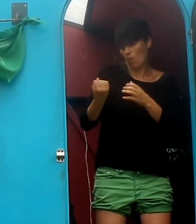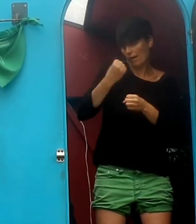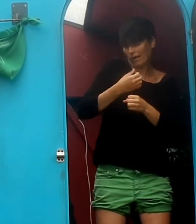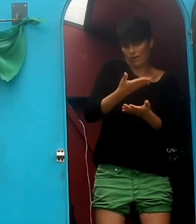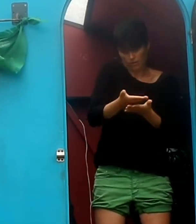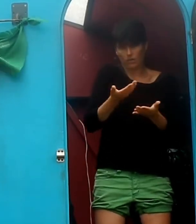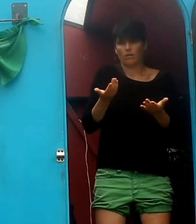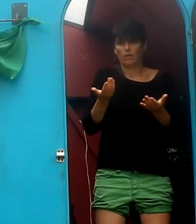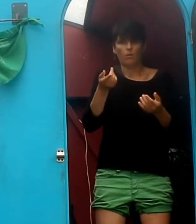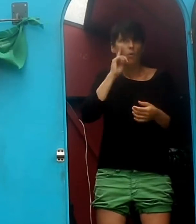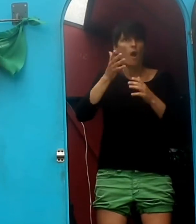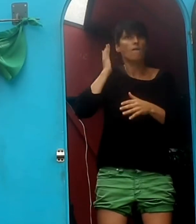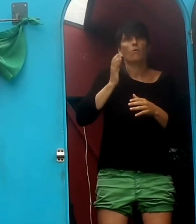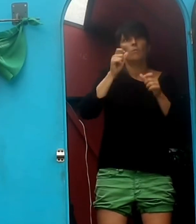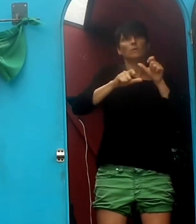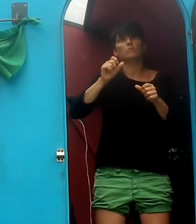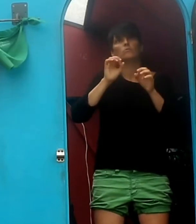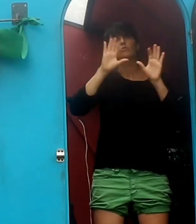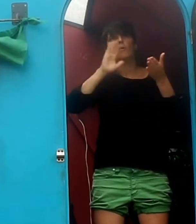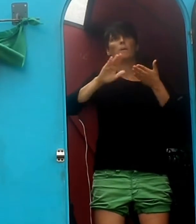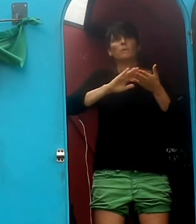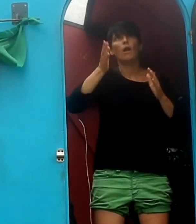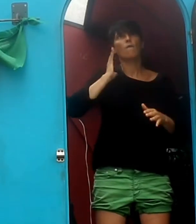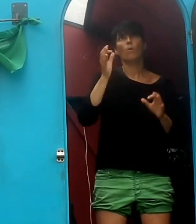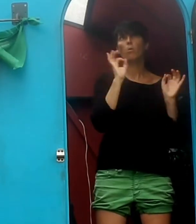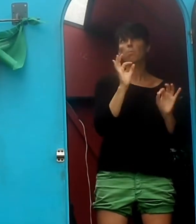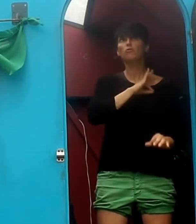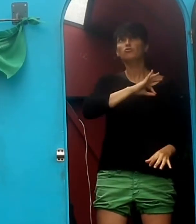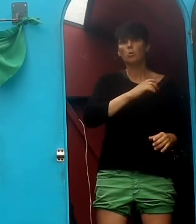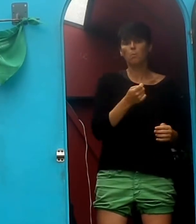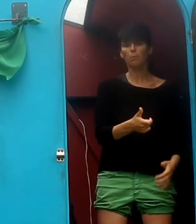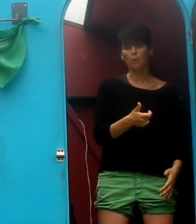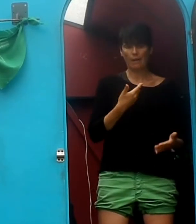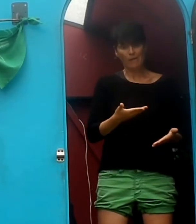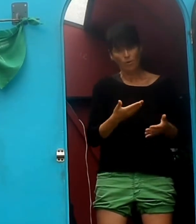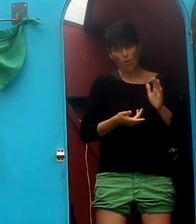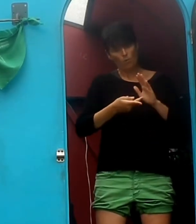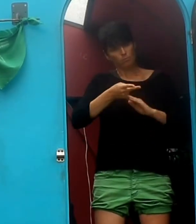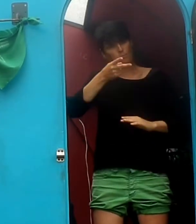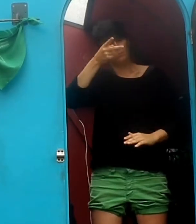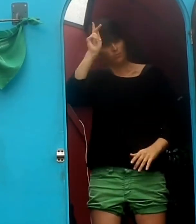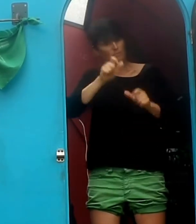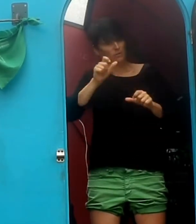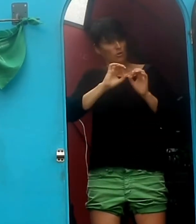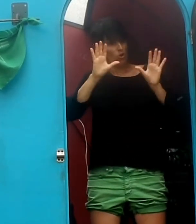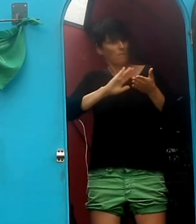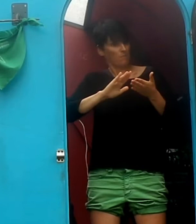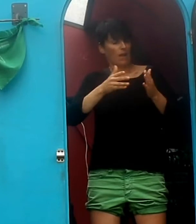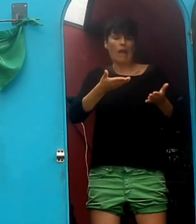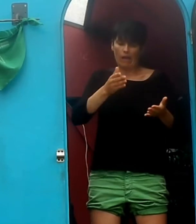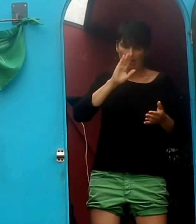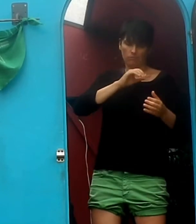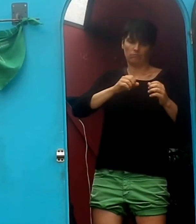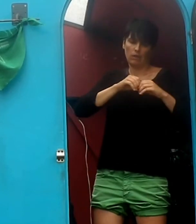Chili, parce qu'il n'y avait pas vraiment de sans-papiers, ou en tout cas d'autres